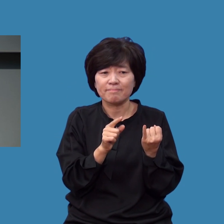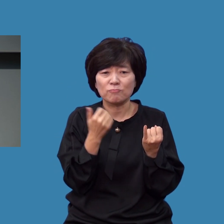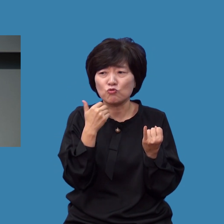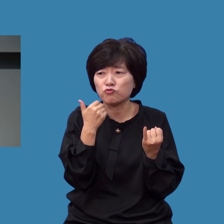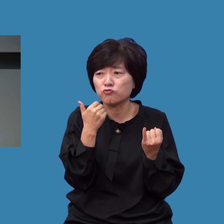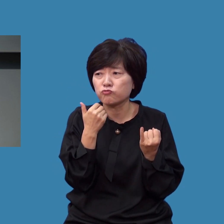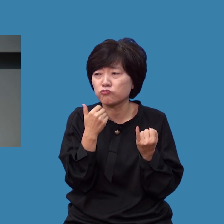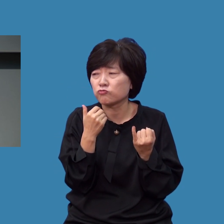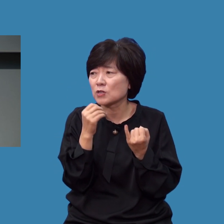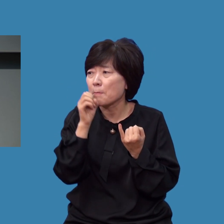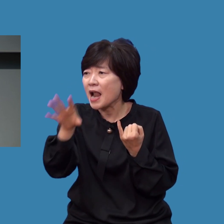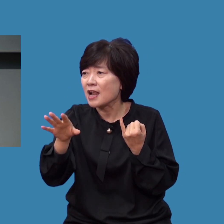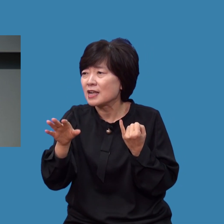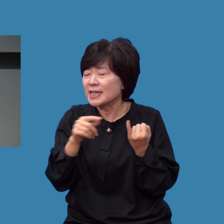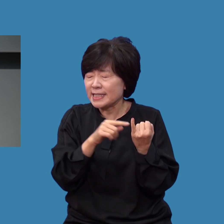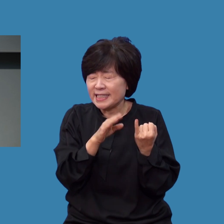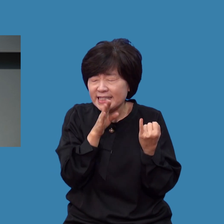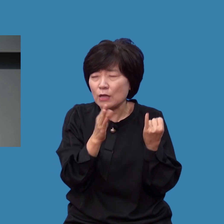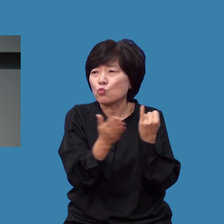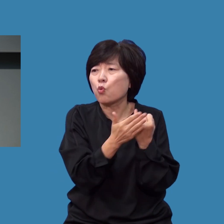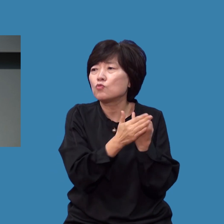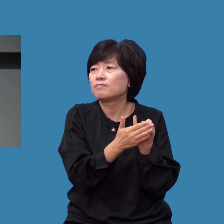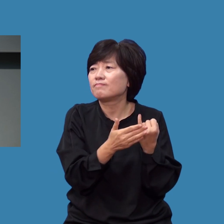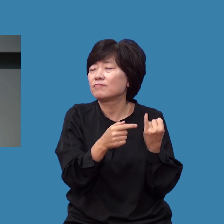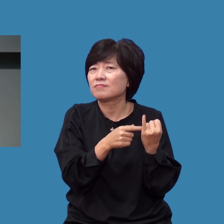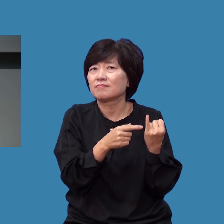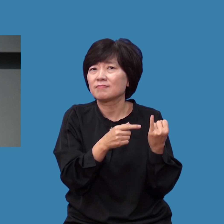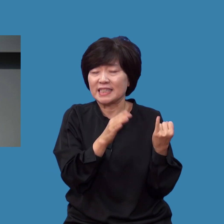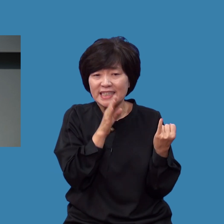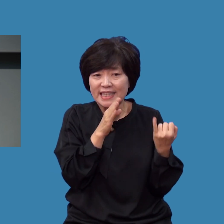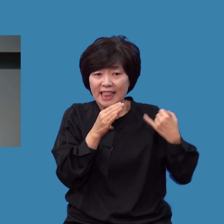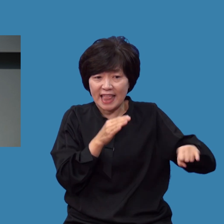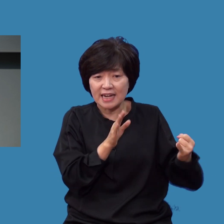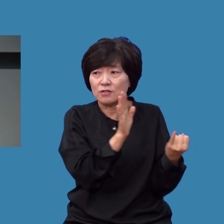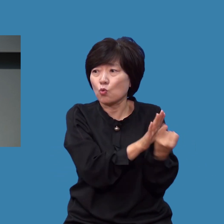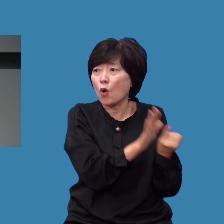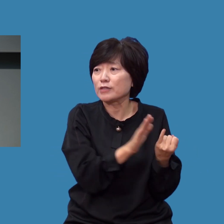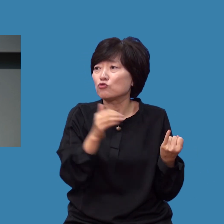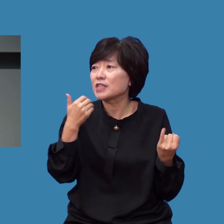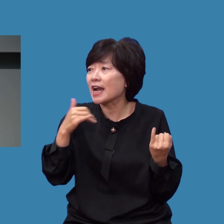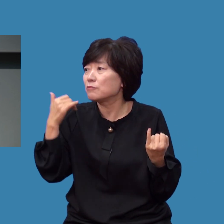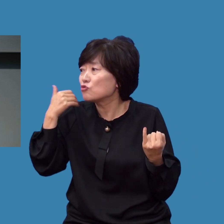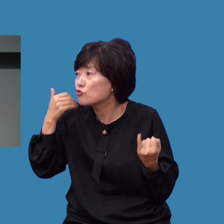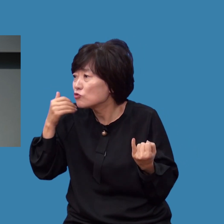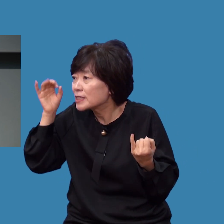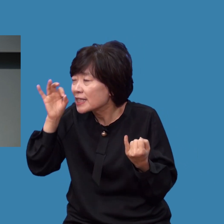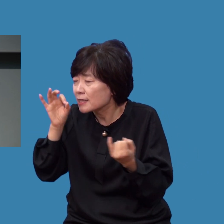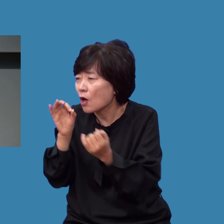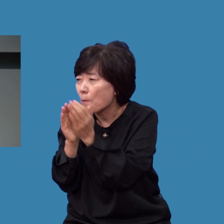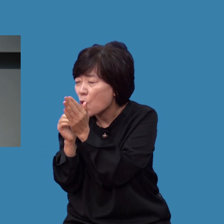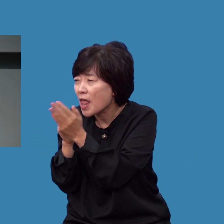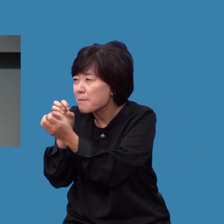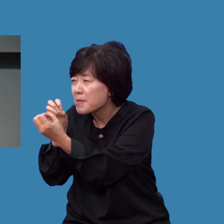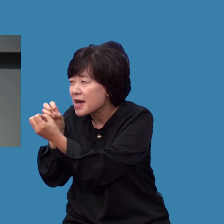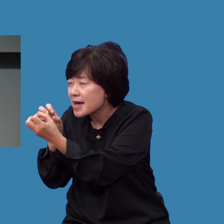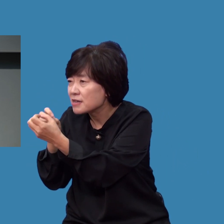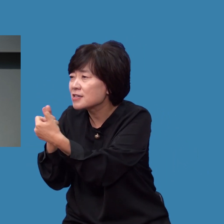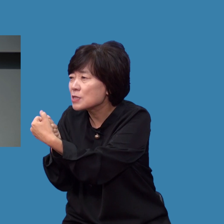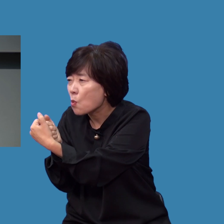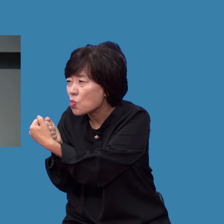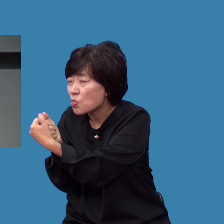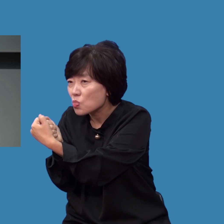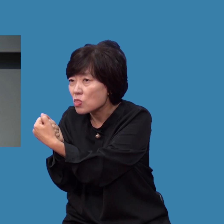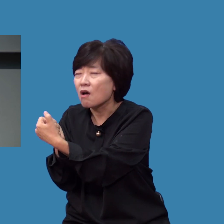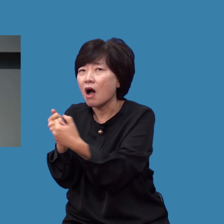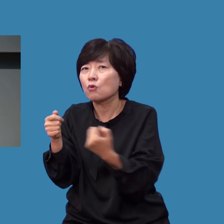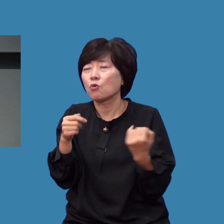누구? 실제적으로 이 딸을 도와줘야 될 사람. 실제적으로 이 딸을 도와줘야 될 사람한테는 얘기하겠지만 그렇지 않은 사람한테는